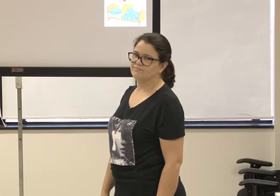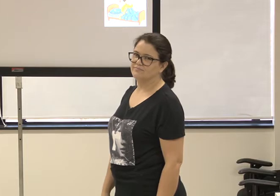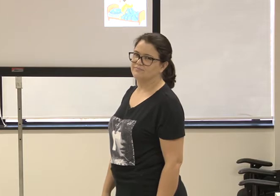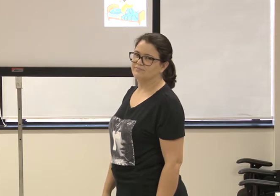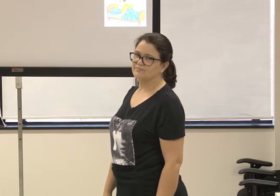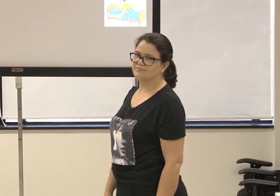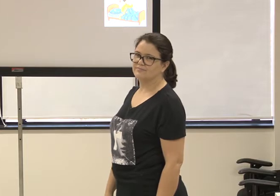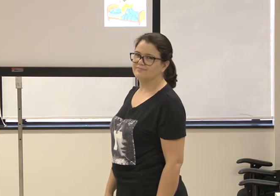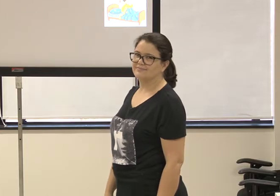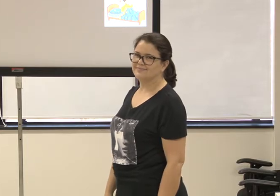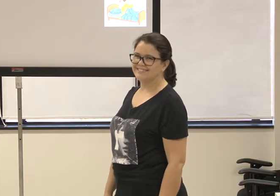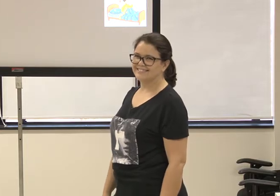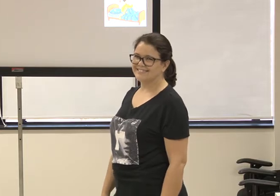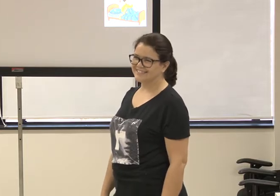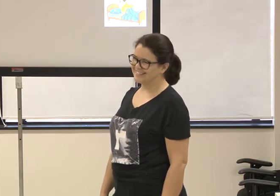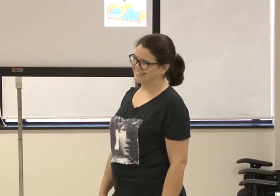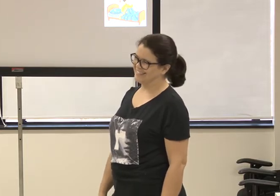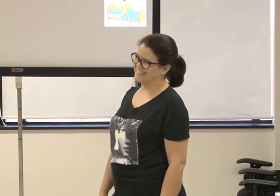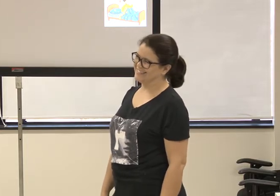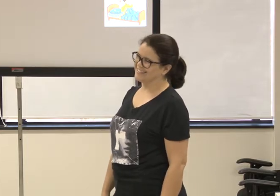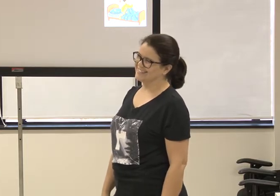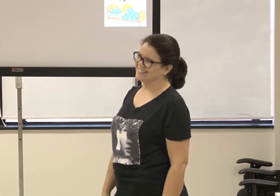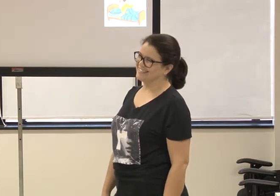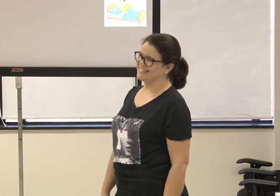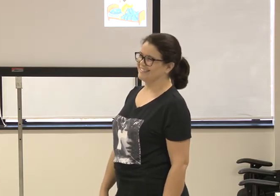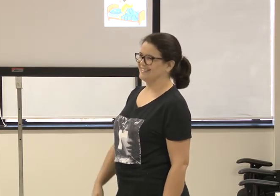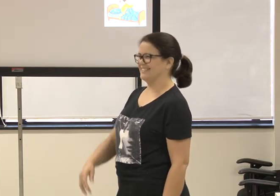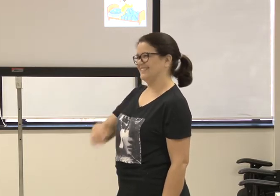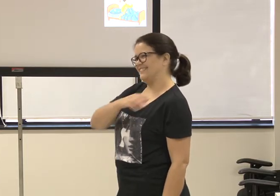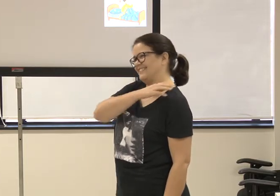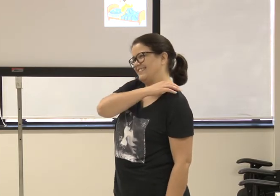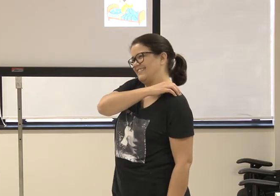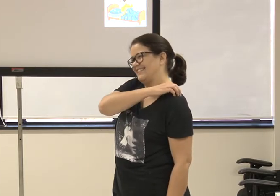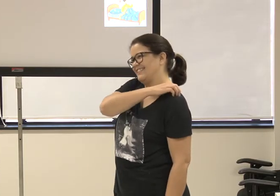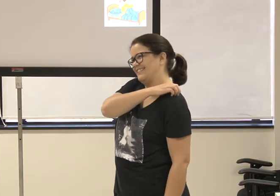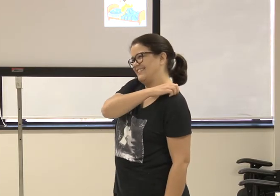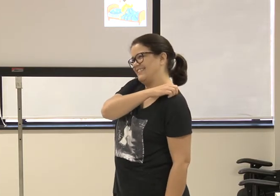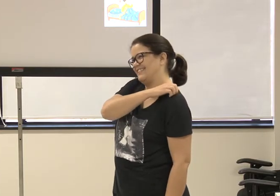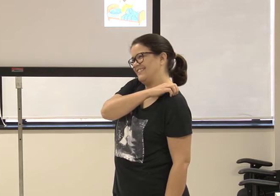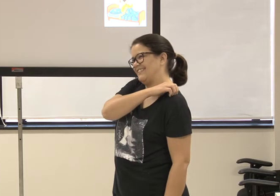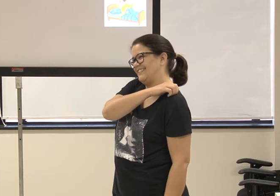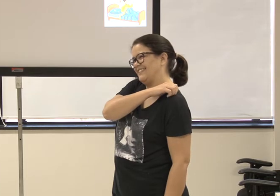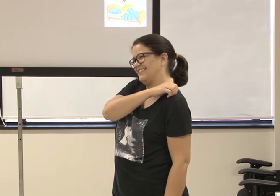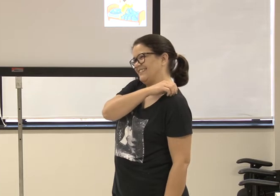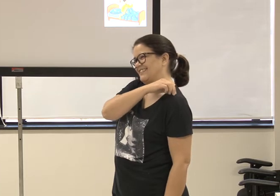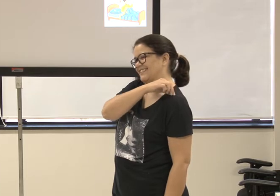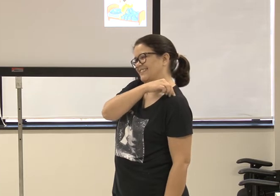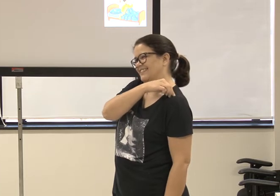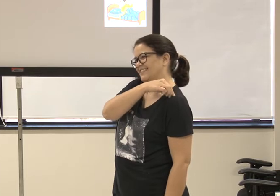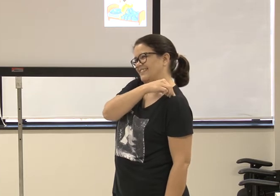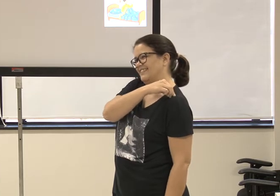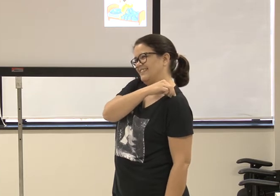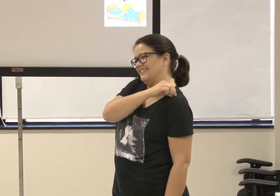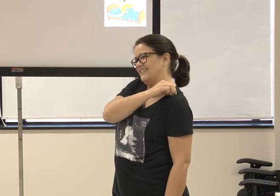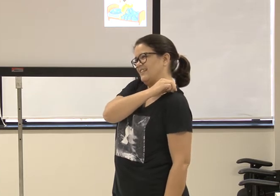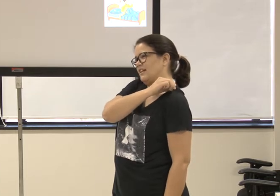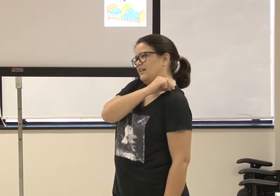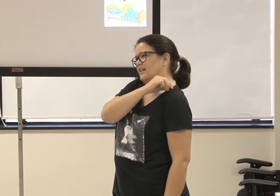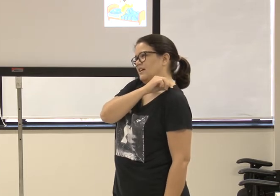na segunda-feira eu assisto. Eu só tenho Netflix em casa, só internet. Net, então eu assisto online. Toda